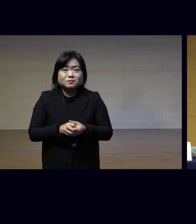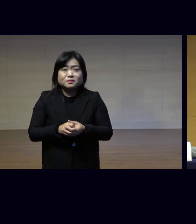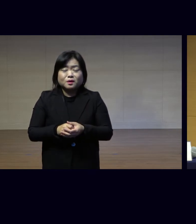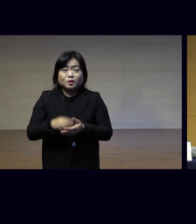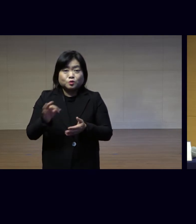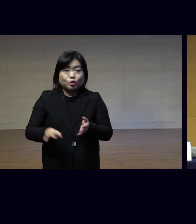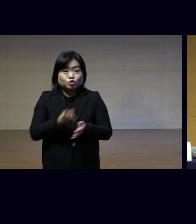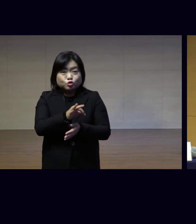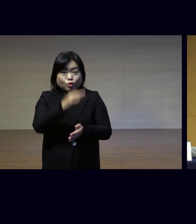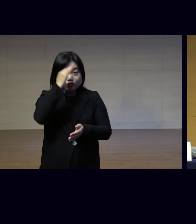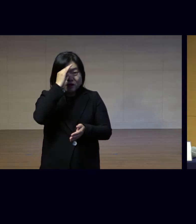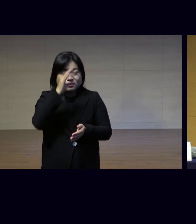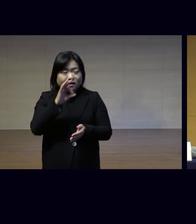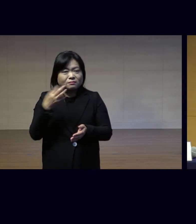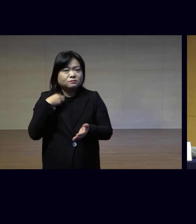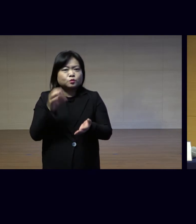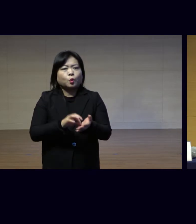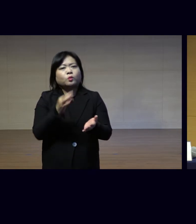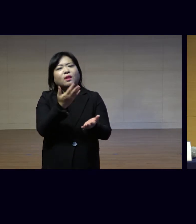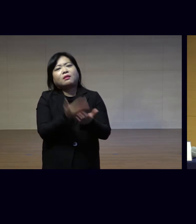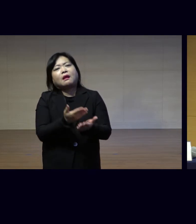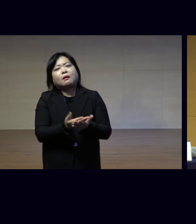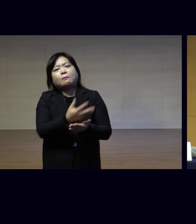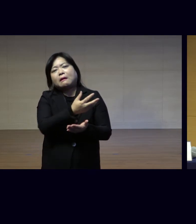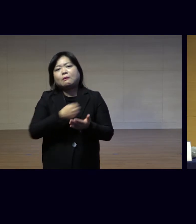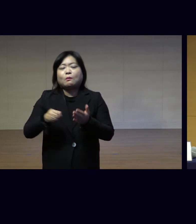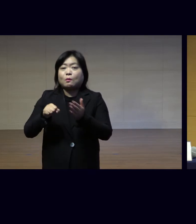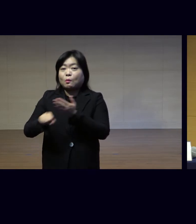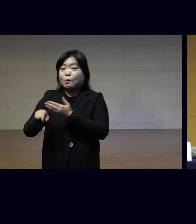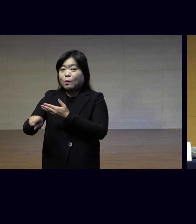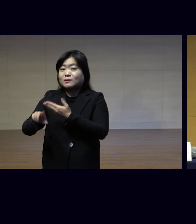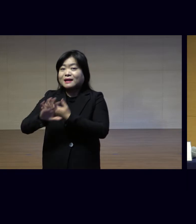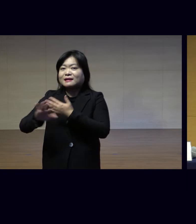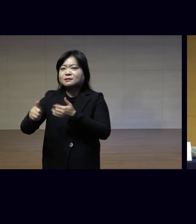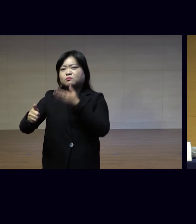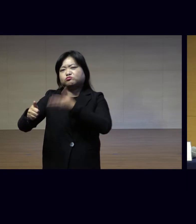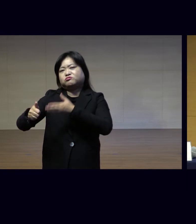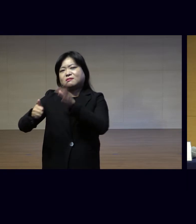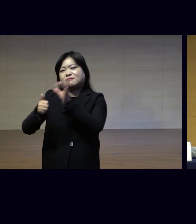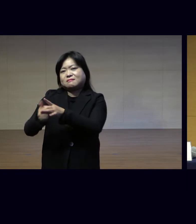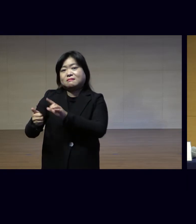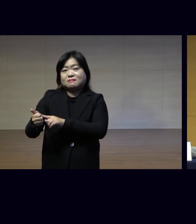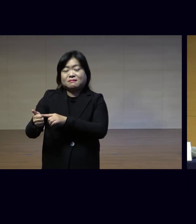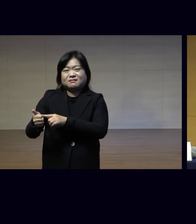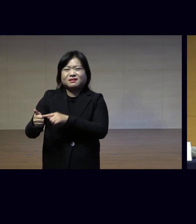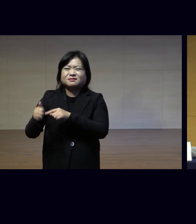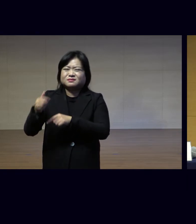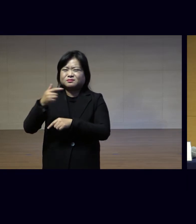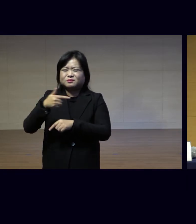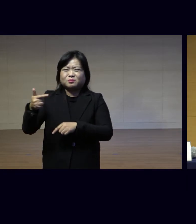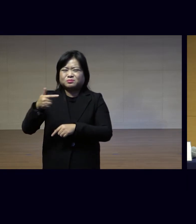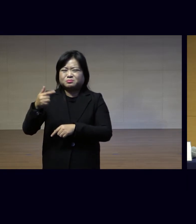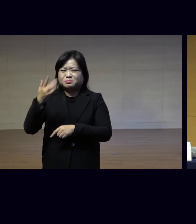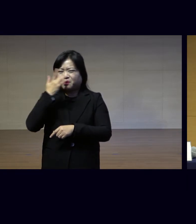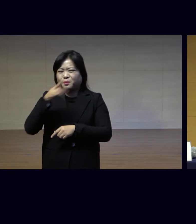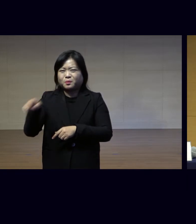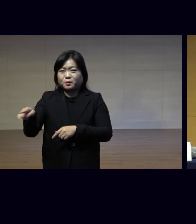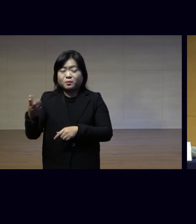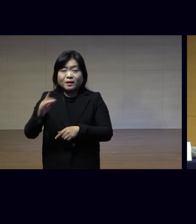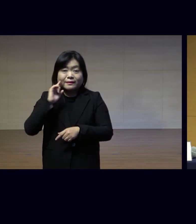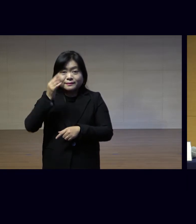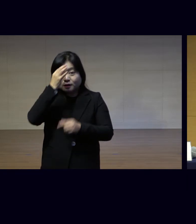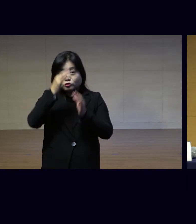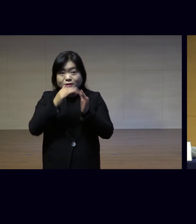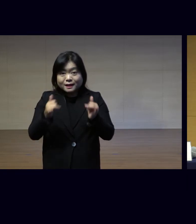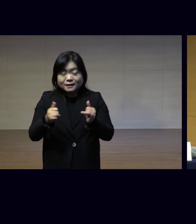받아갔어요 다시. 그리고 다른 작가에게 의뢰를 했습니다. 그때 무슨 미술대학 교수한테. 근데 너무 그건 후져요. 근데 이제 예술가들은